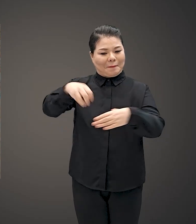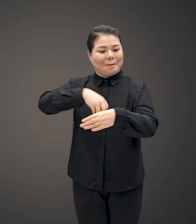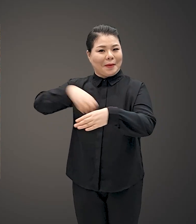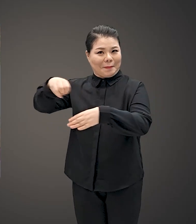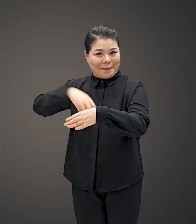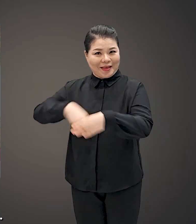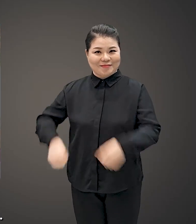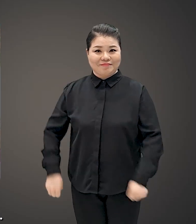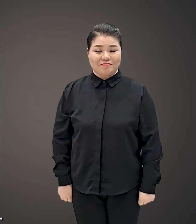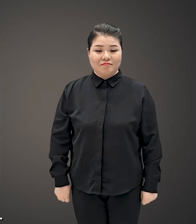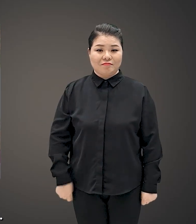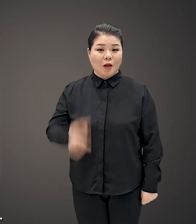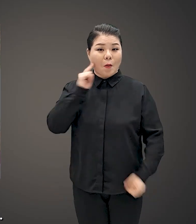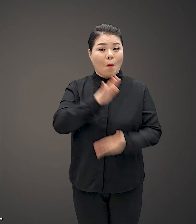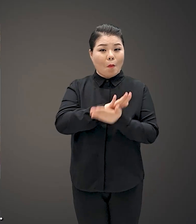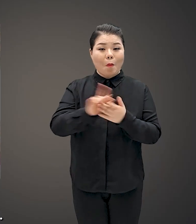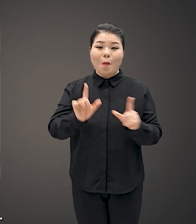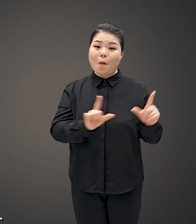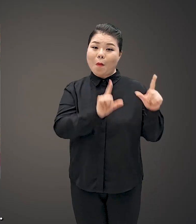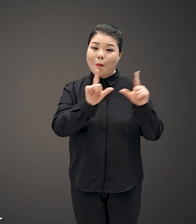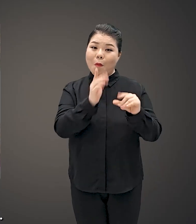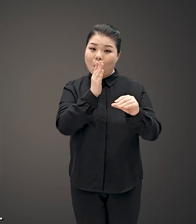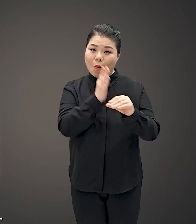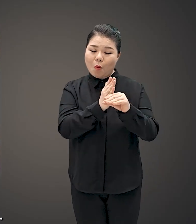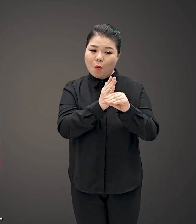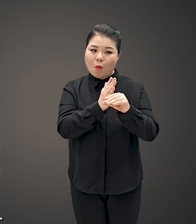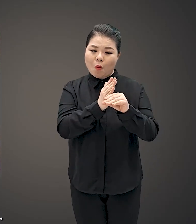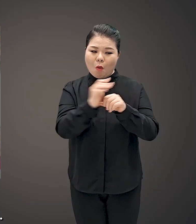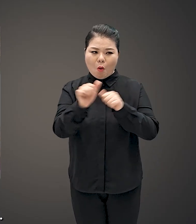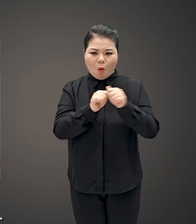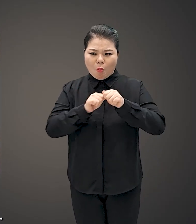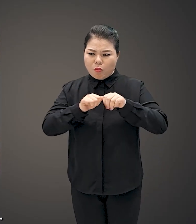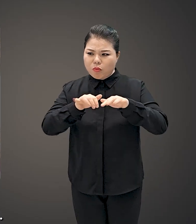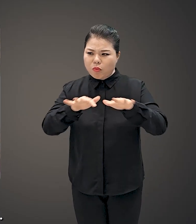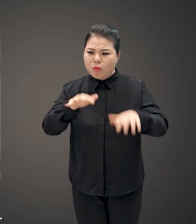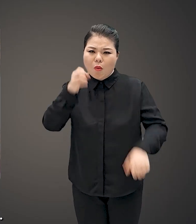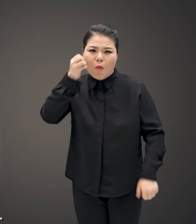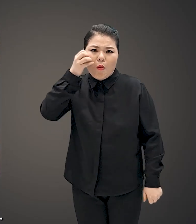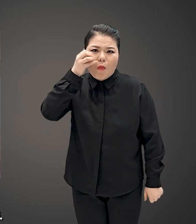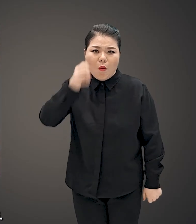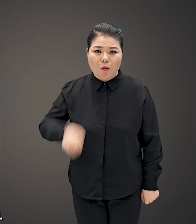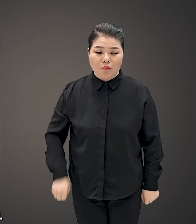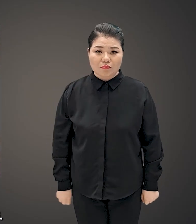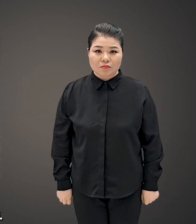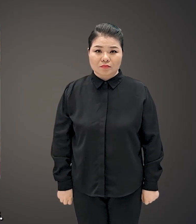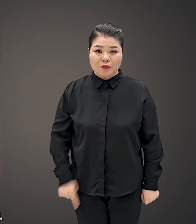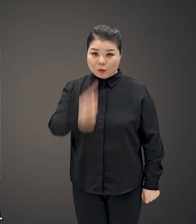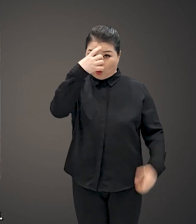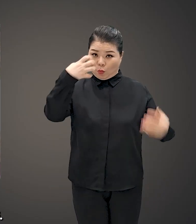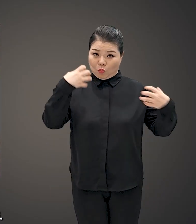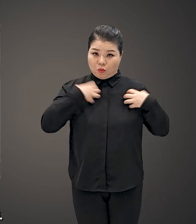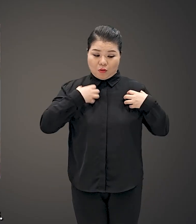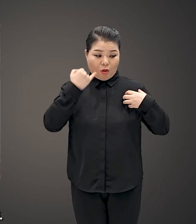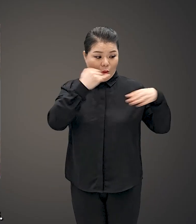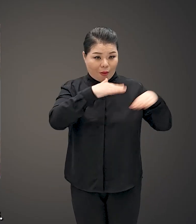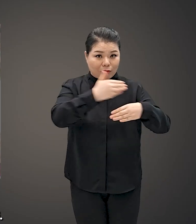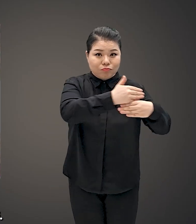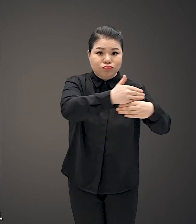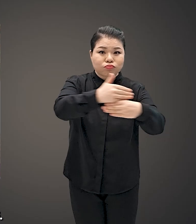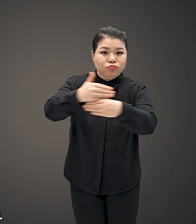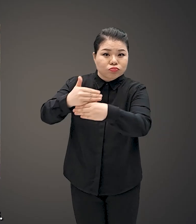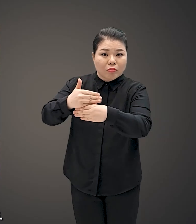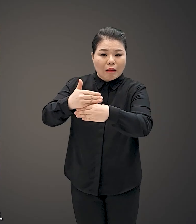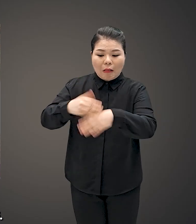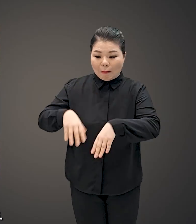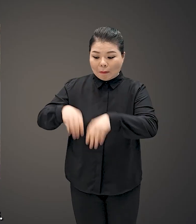잡았어. 그런데 평화롭게 살고 있던 섬에 이상한 소문이 나돌았어. 나라에서 바다를 막아